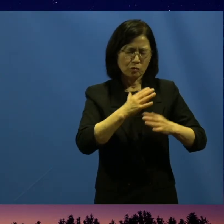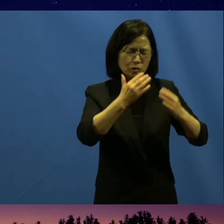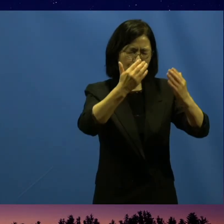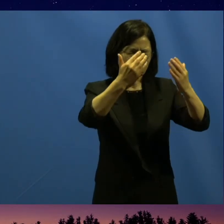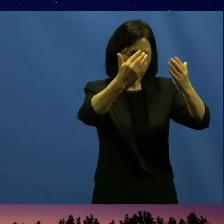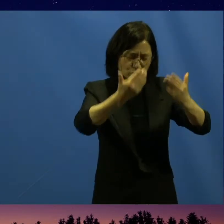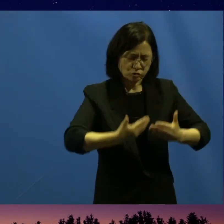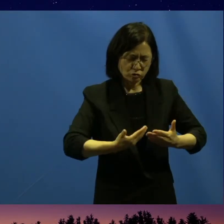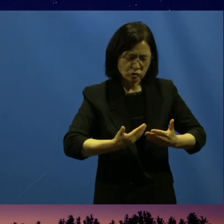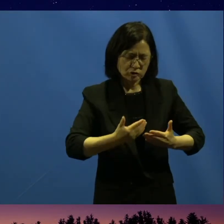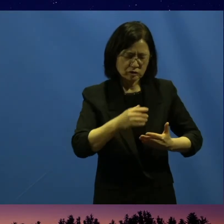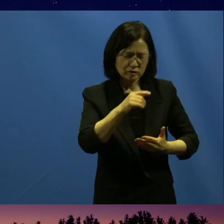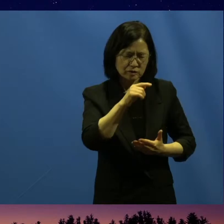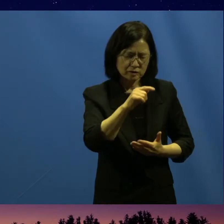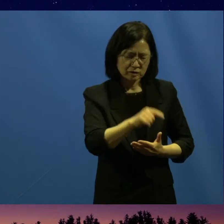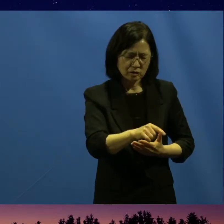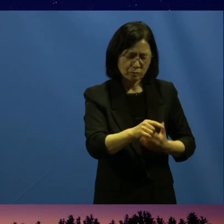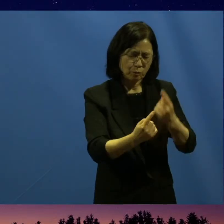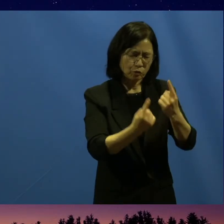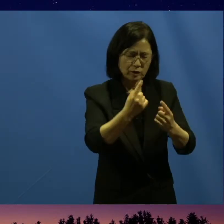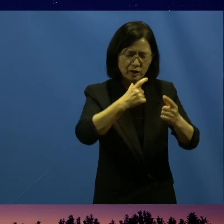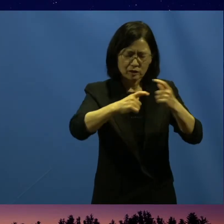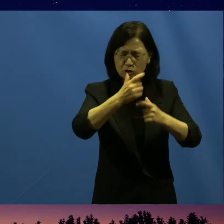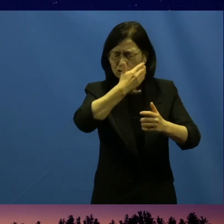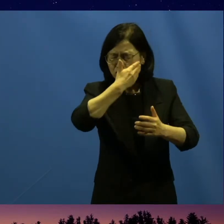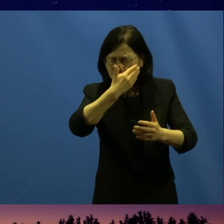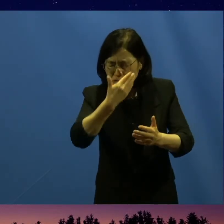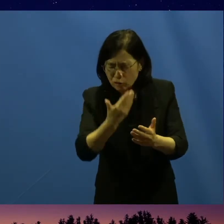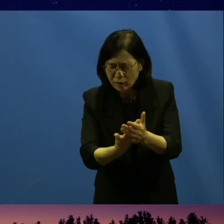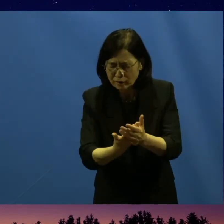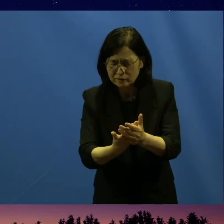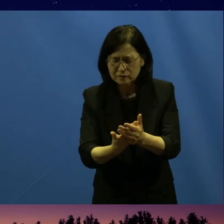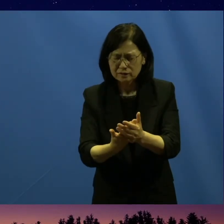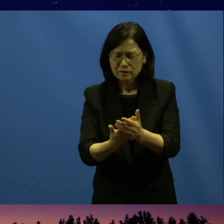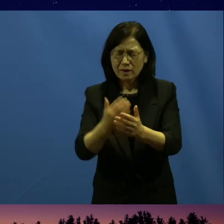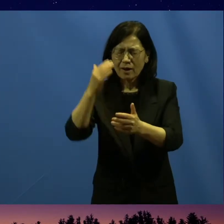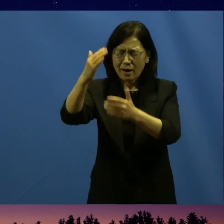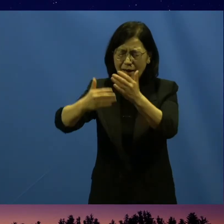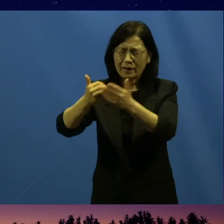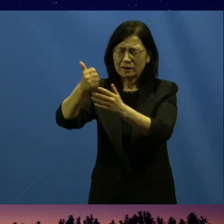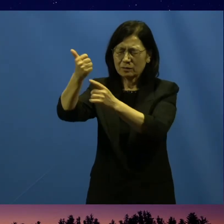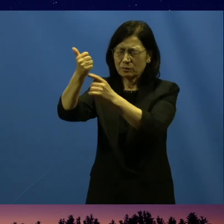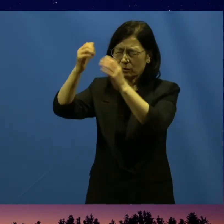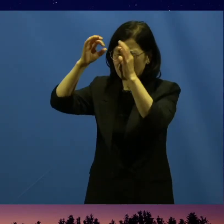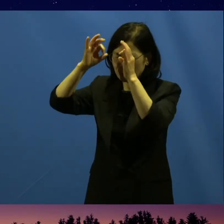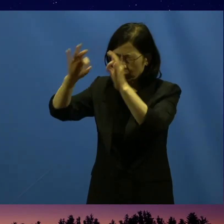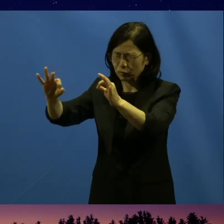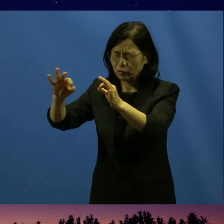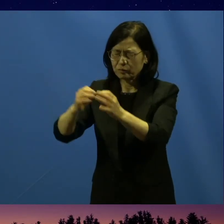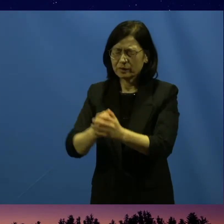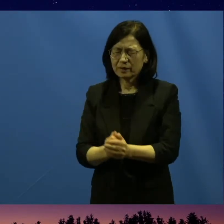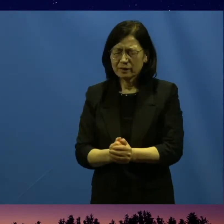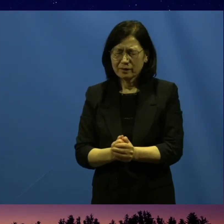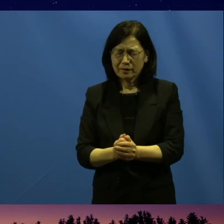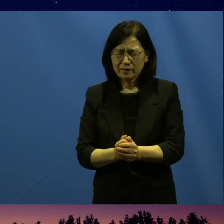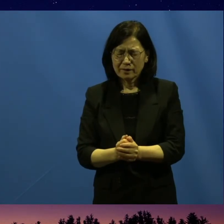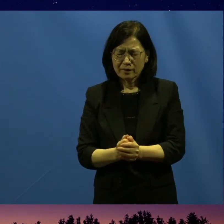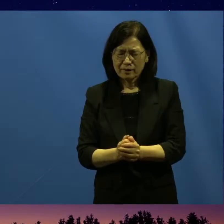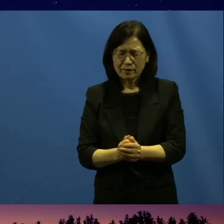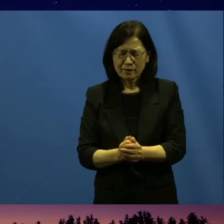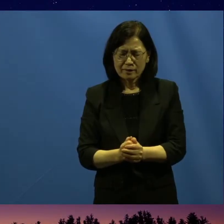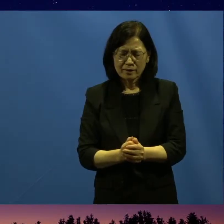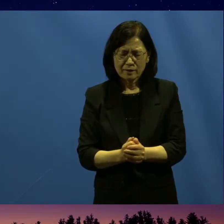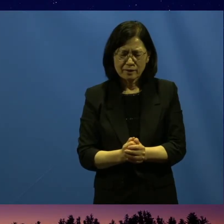더 실제는 하나님이십니다. 다윗이 골리앗 실제보다 하나님을